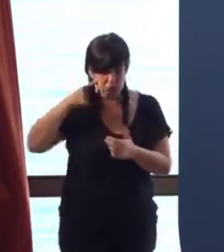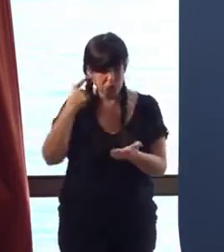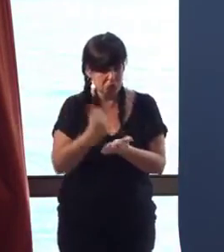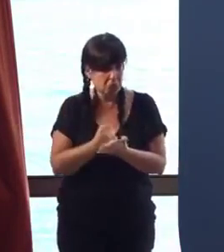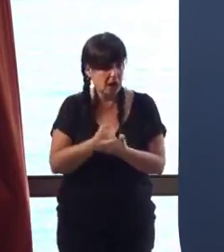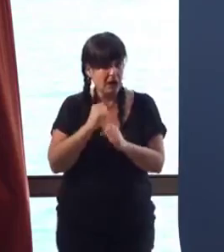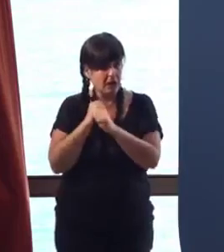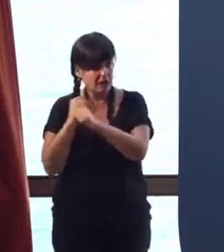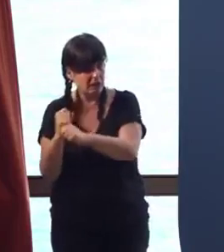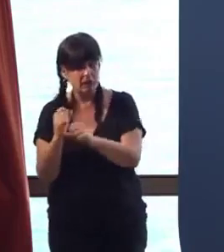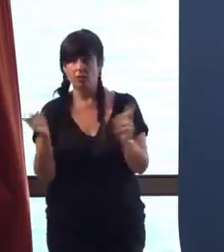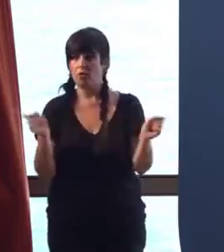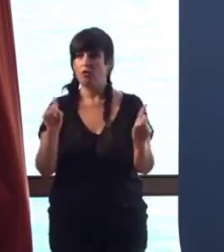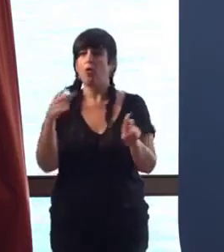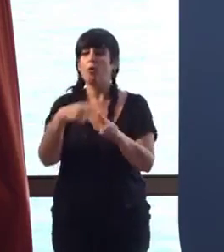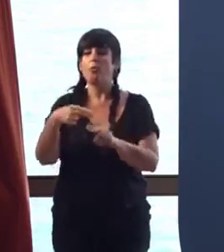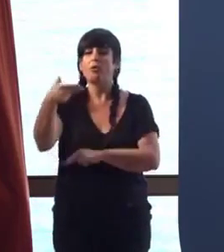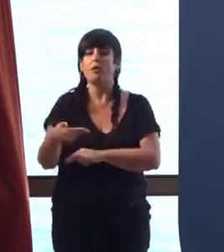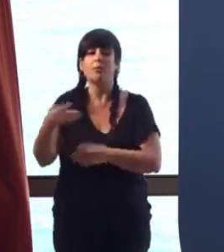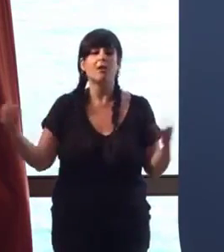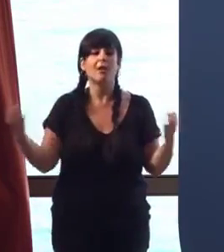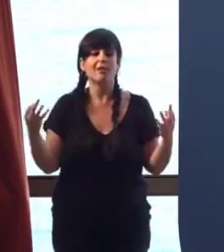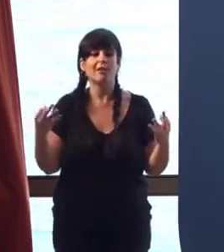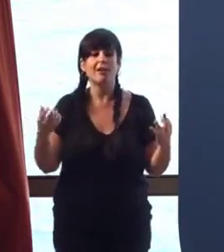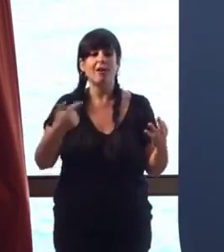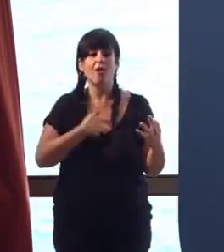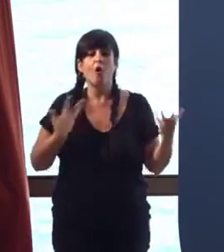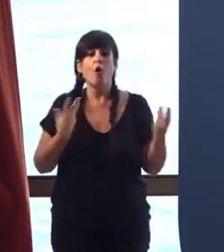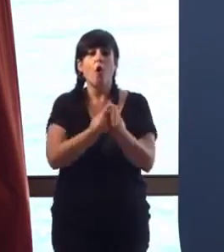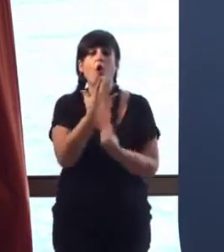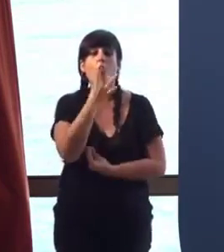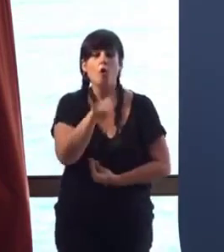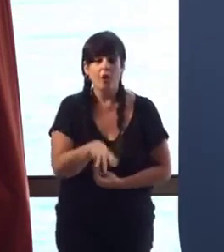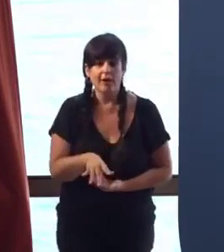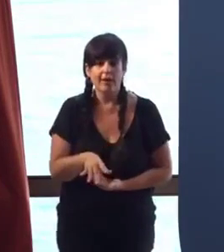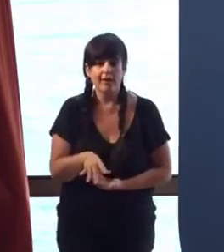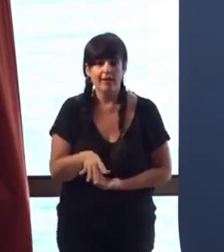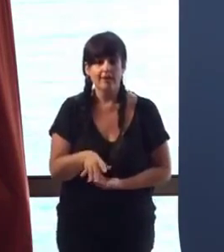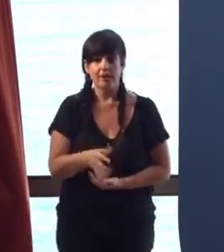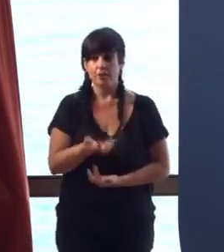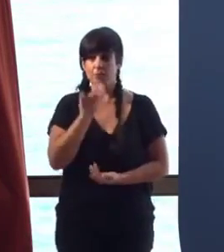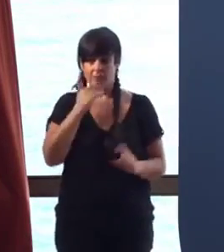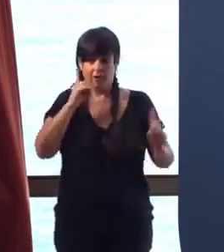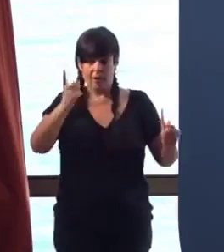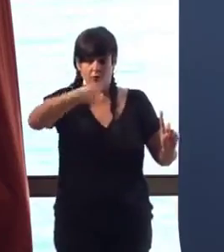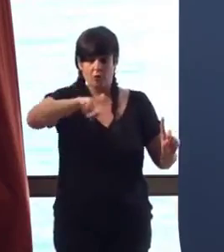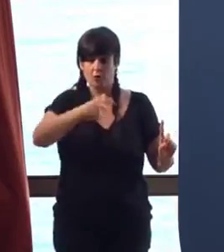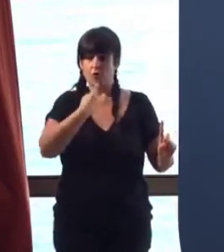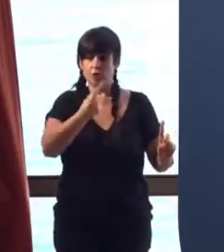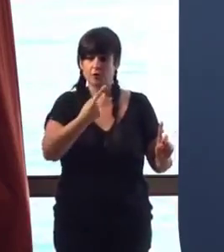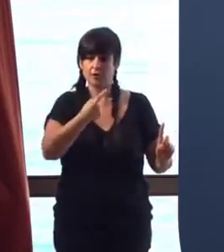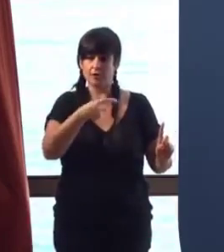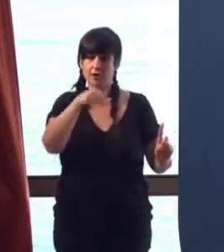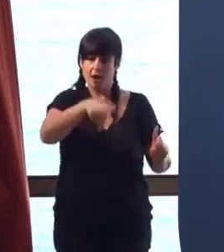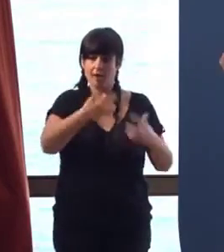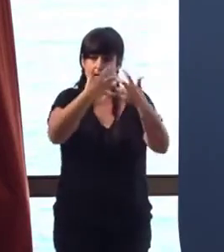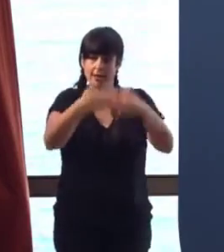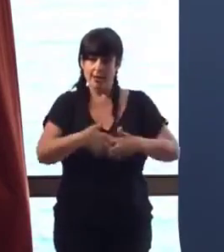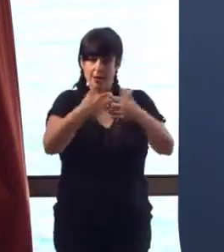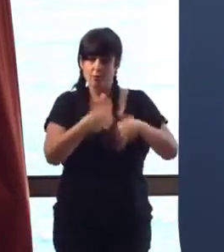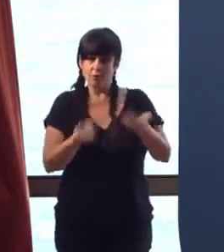ver con elegir con quién estás, porque no se puede estar con todos a la vez. Cuando nosotros decimos que hay que reindustrializar este país, estamos